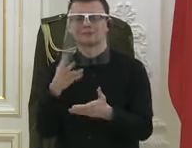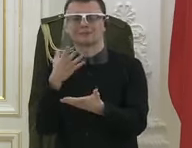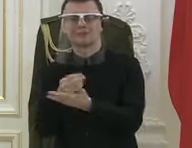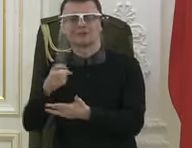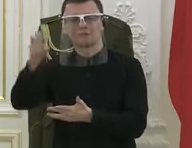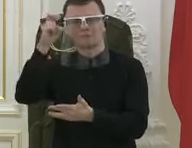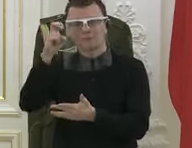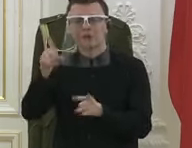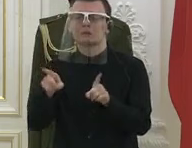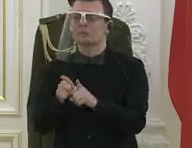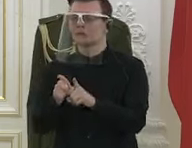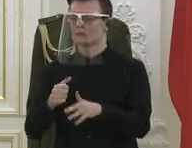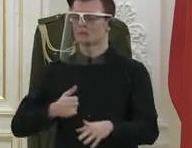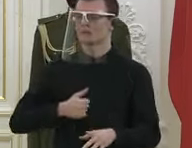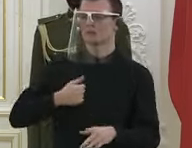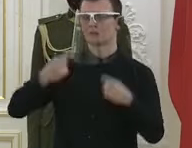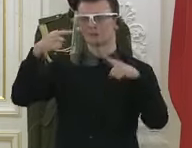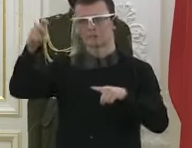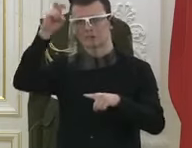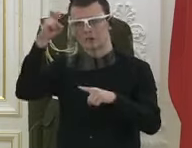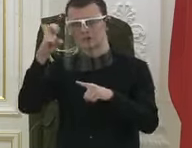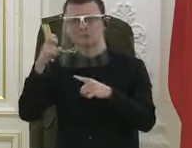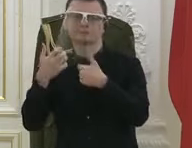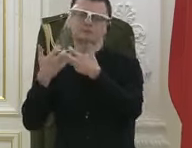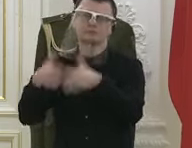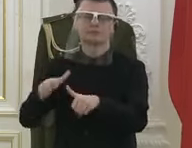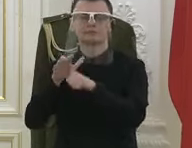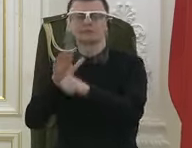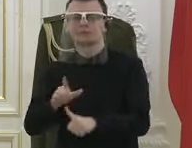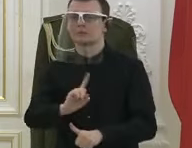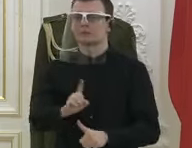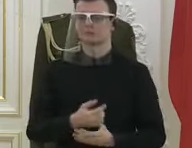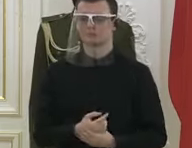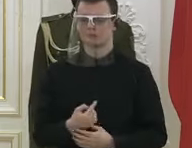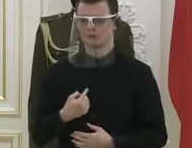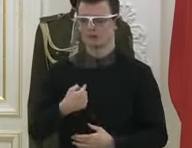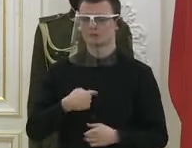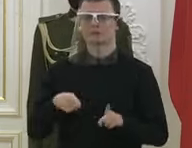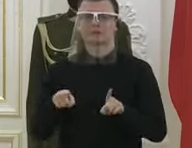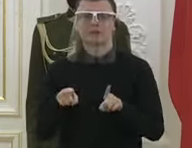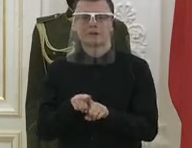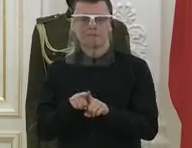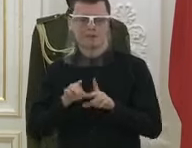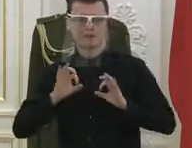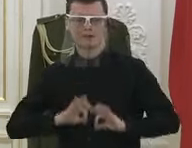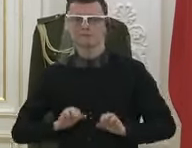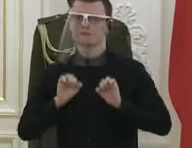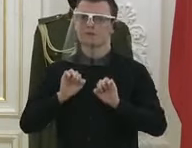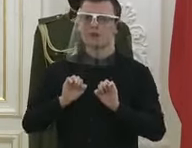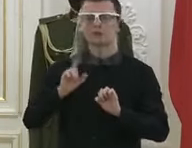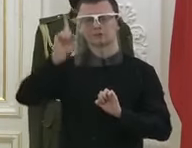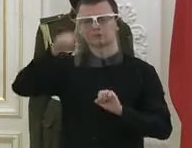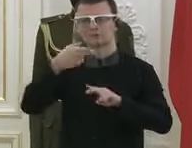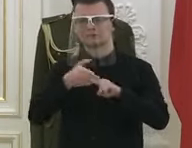powyższym dla mnie tutaj także jako prawnika sprawa jest jasna, że przepisy w tym zakresie, zwłaszcza takie, które pozwalają